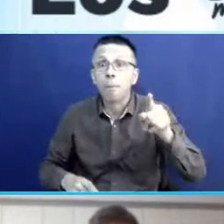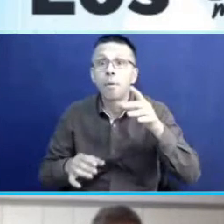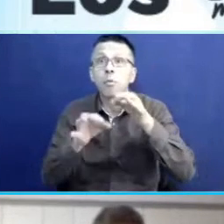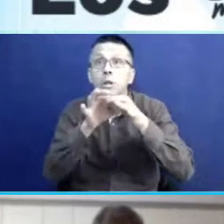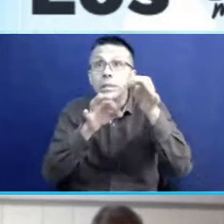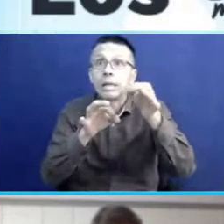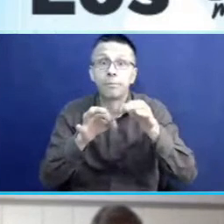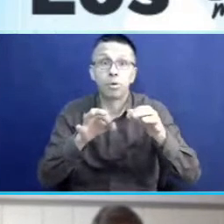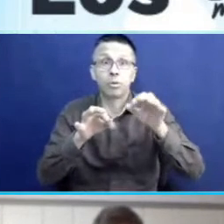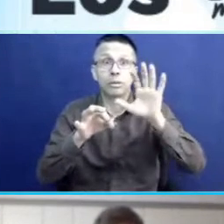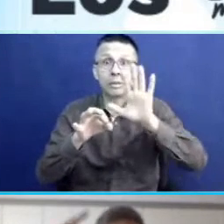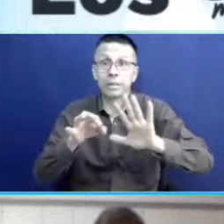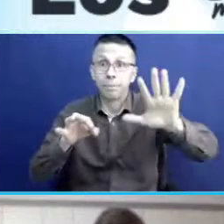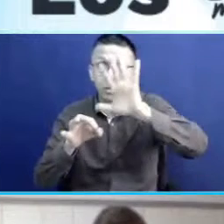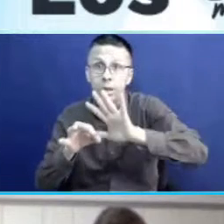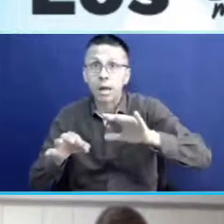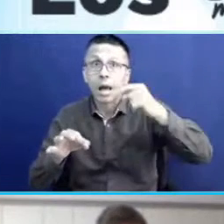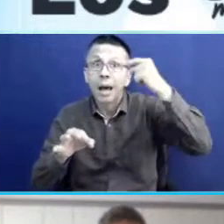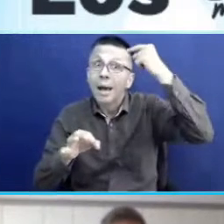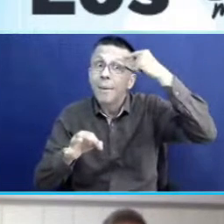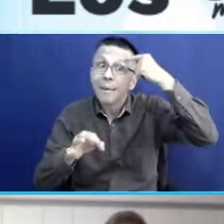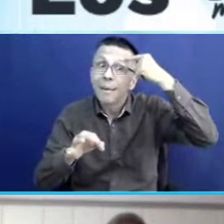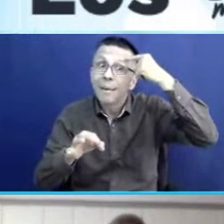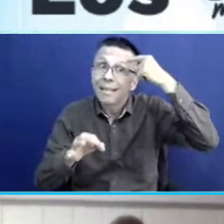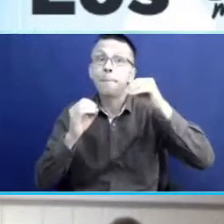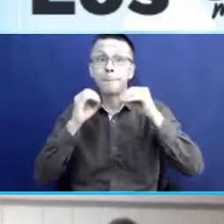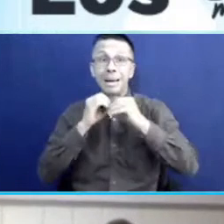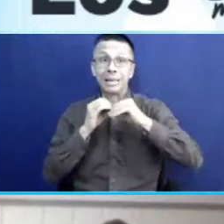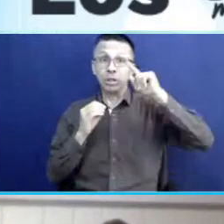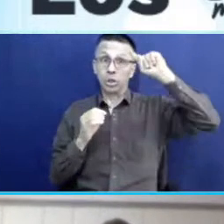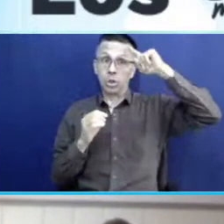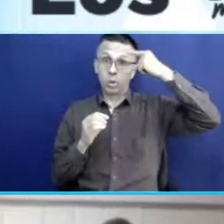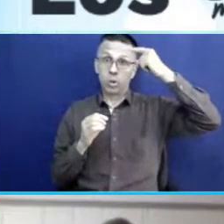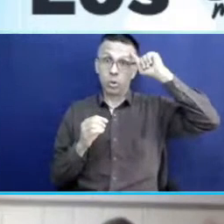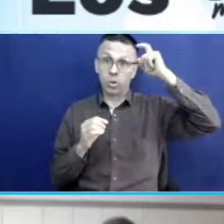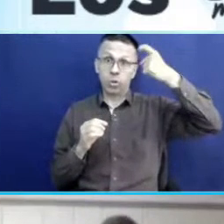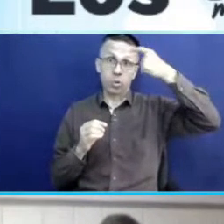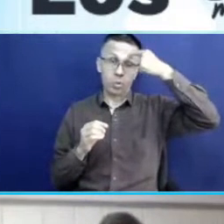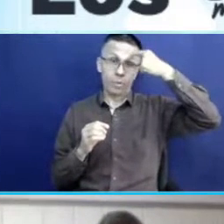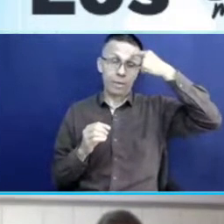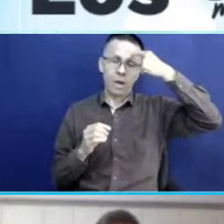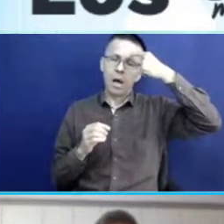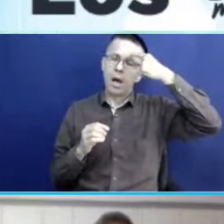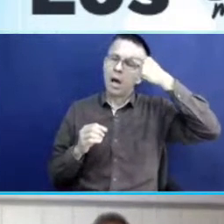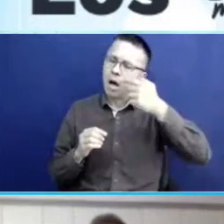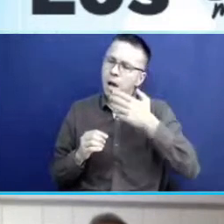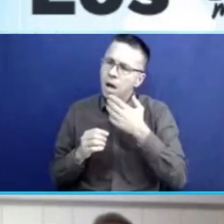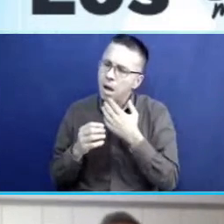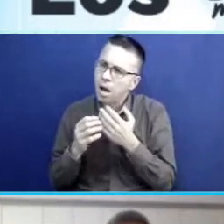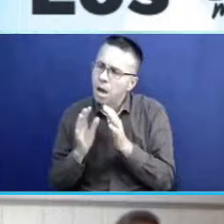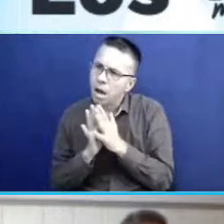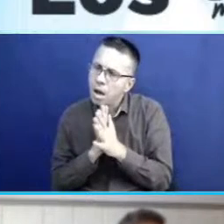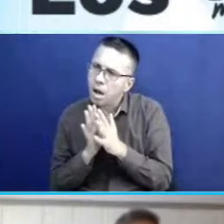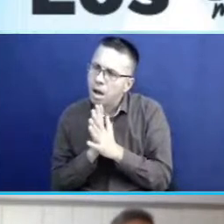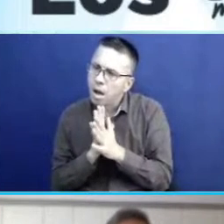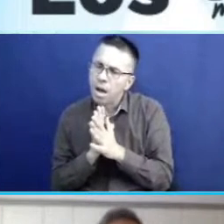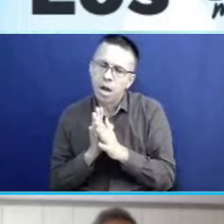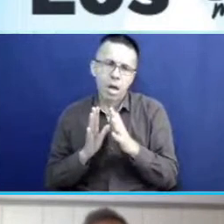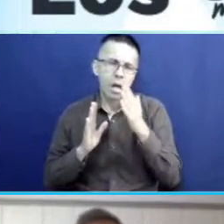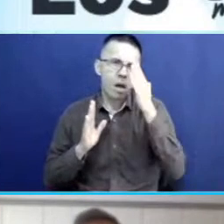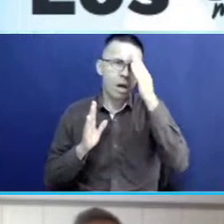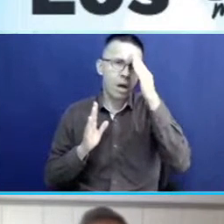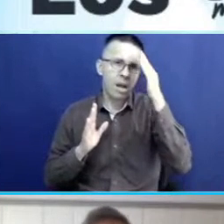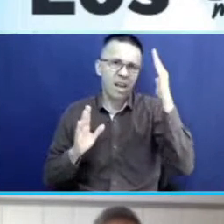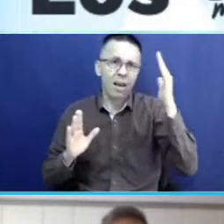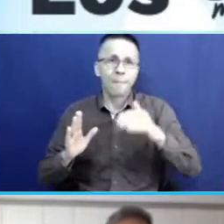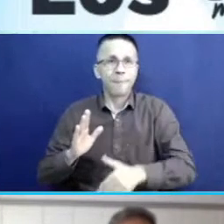los departamentos, en la parte actitudinal, sino en el gobierno también. Ya nos están entendiendo más, todo en el gobierno, en los